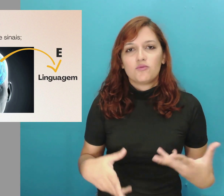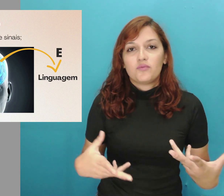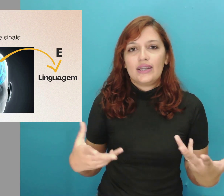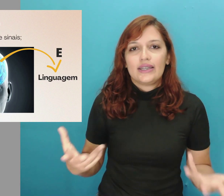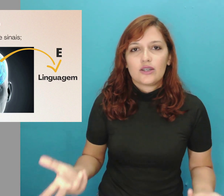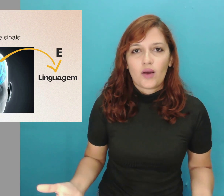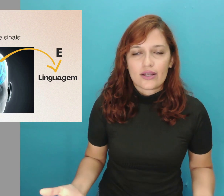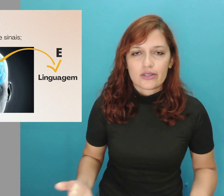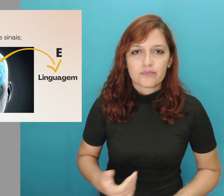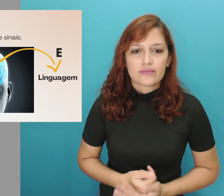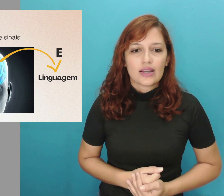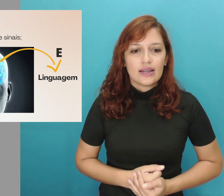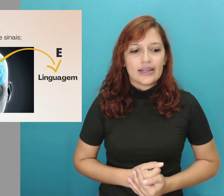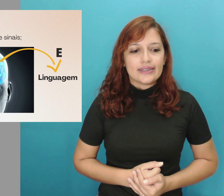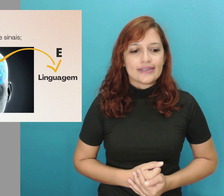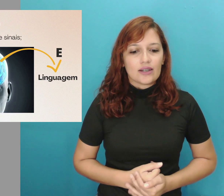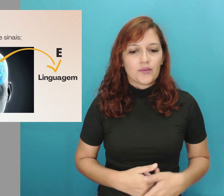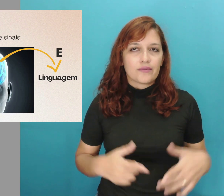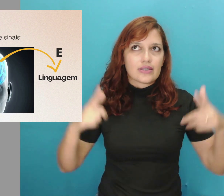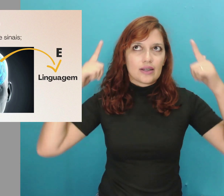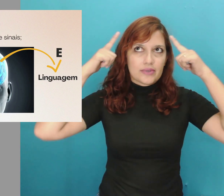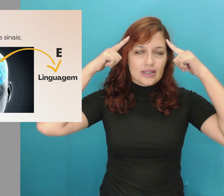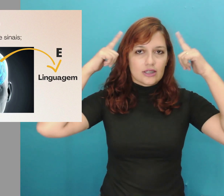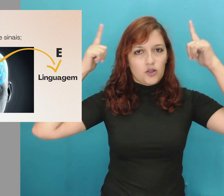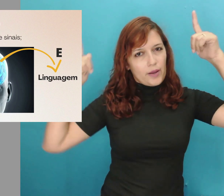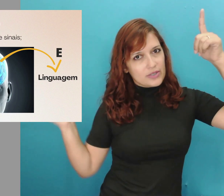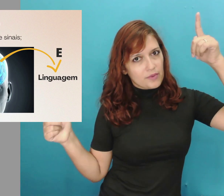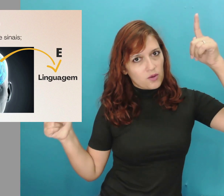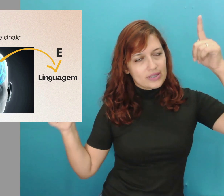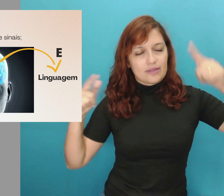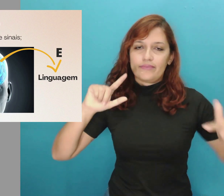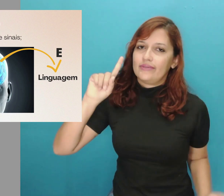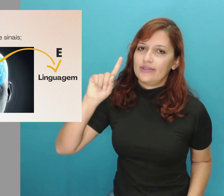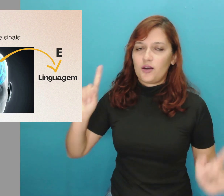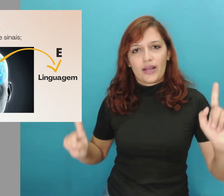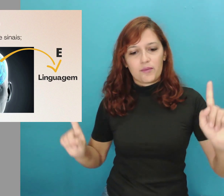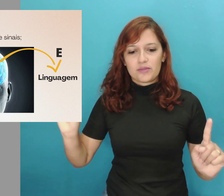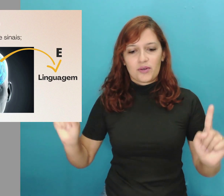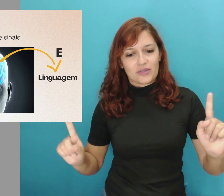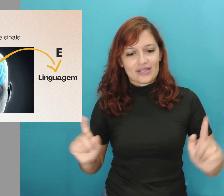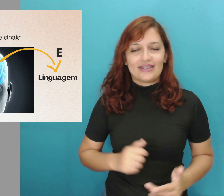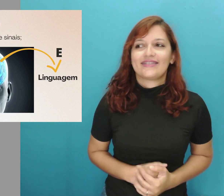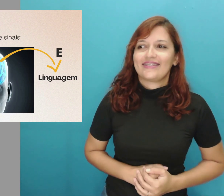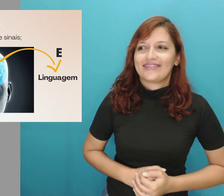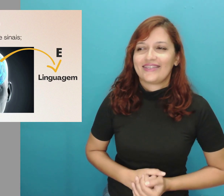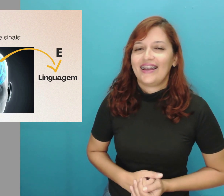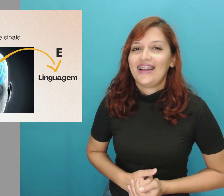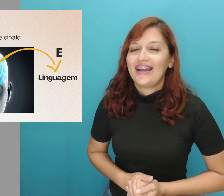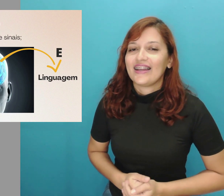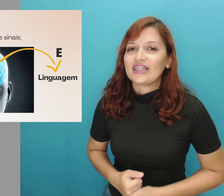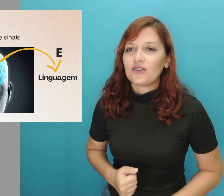uma linguagem. Então, aí você está pensando, não é a mesma coisa? Não é a mesma coisa. Então, olha